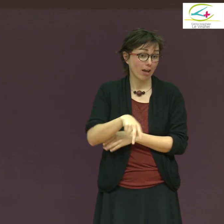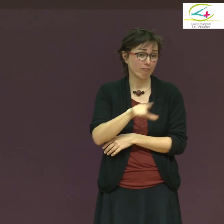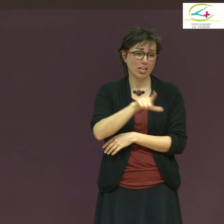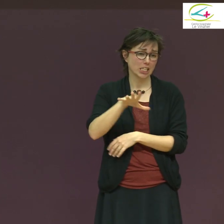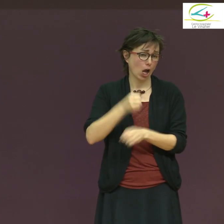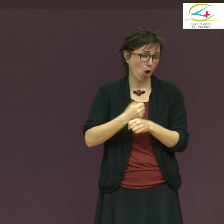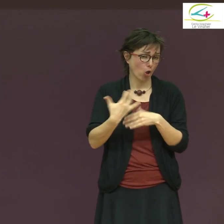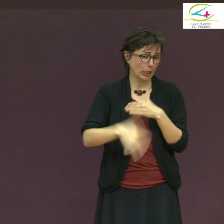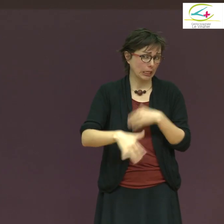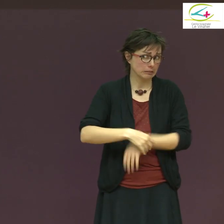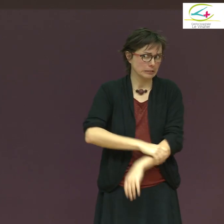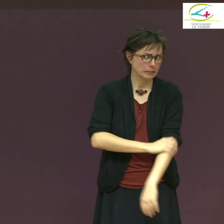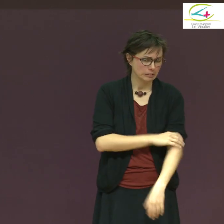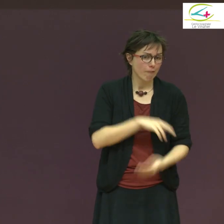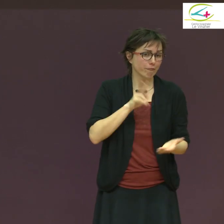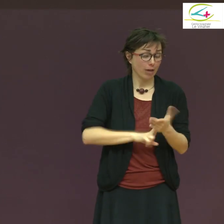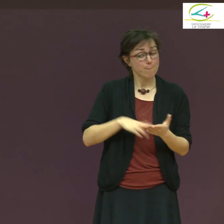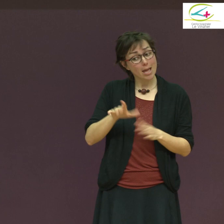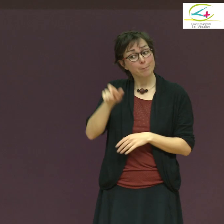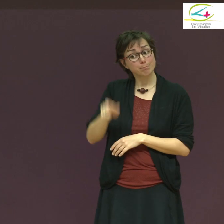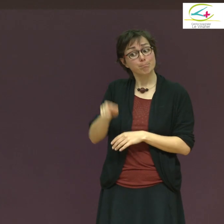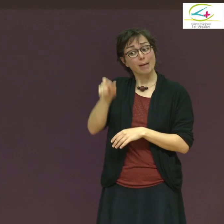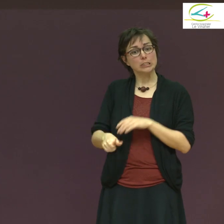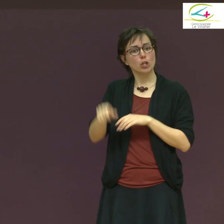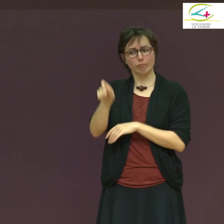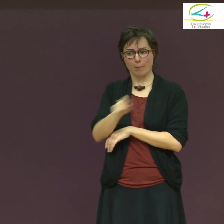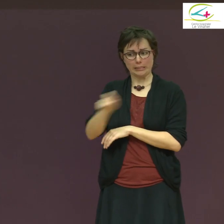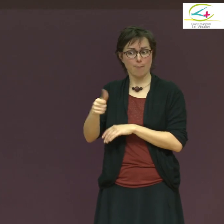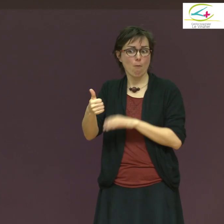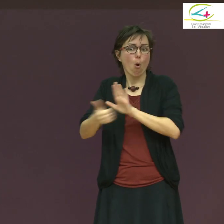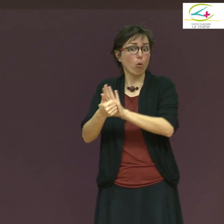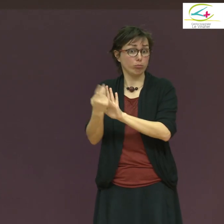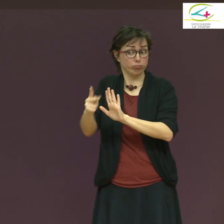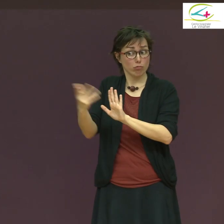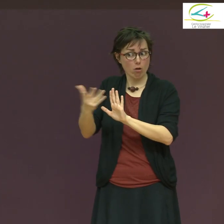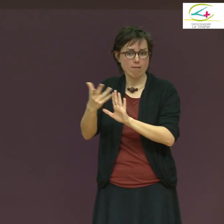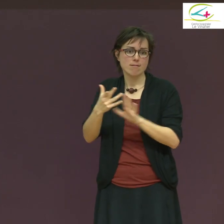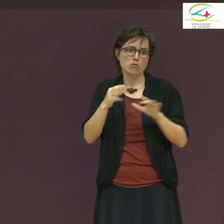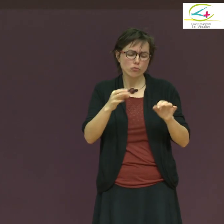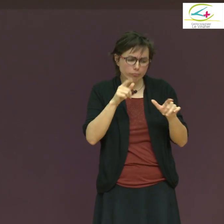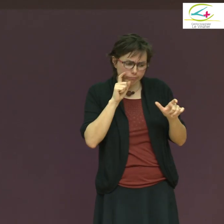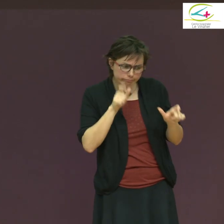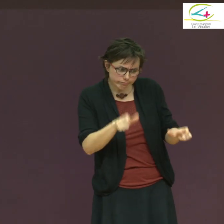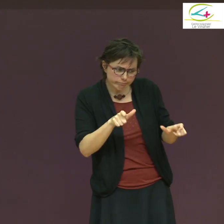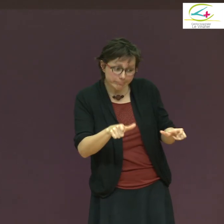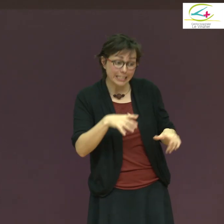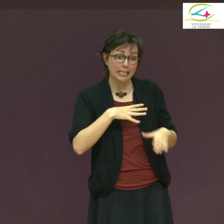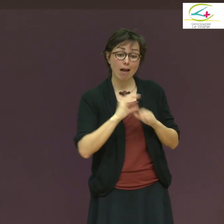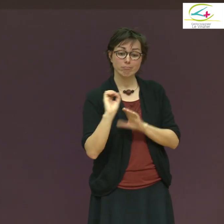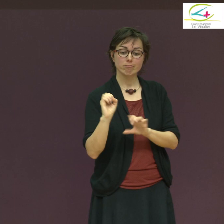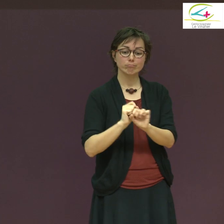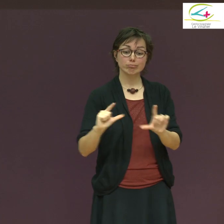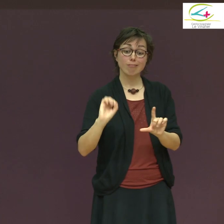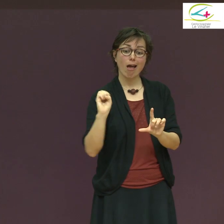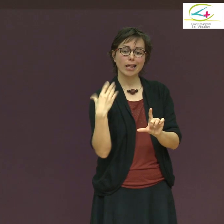retard, il y a quand même des systèmes, et notamment le rôle du pharmacien d'officine. Un de ses rôles, c'est ça, hein, c'est d'être attentif. Il y a des alertes hein, dans